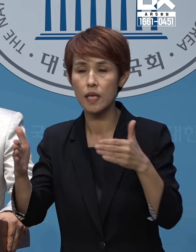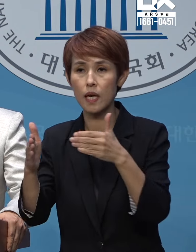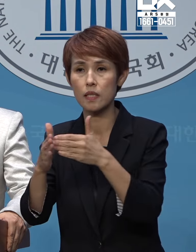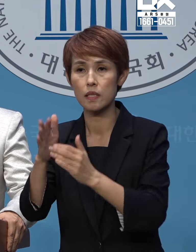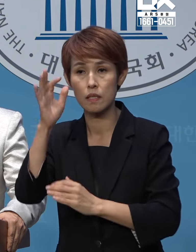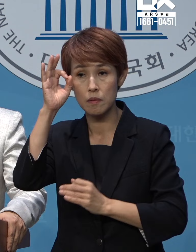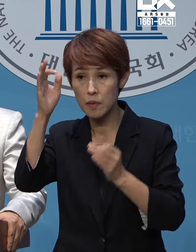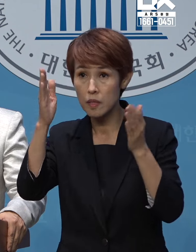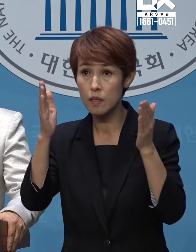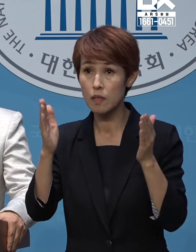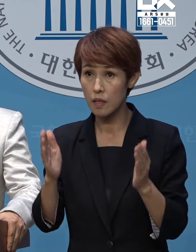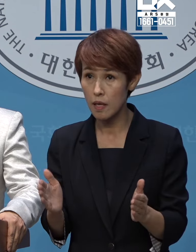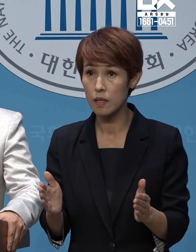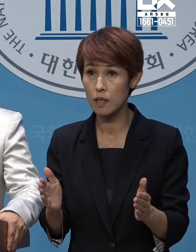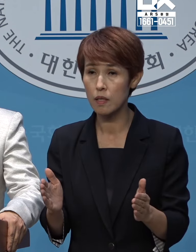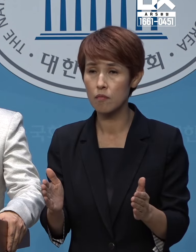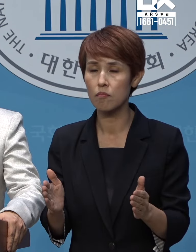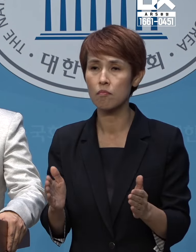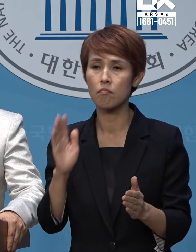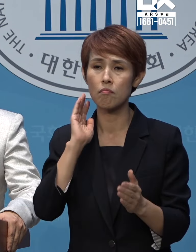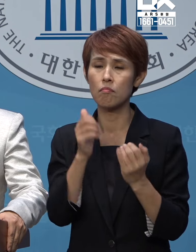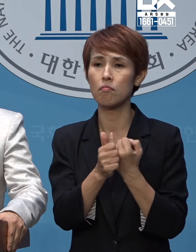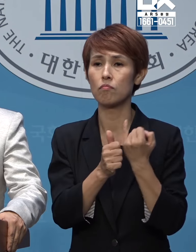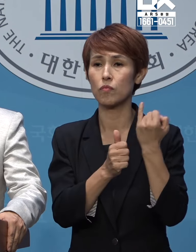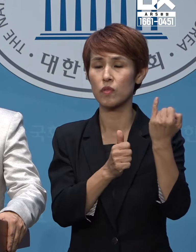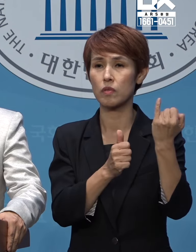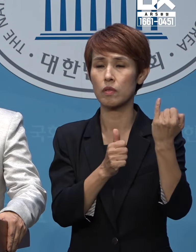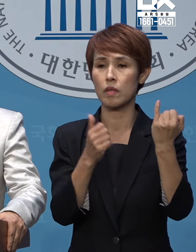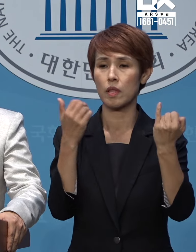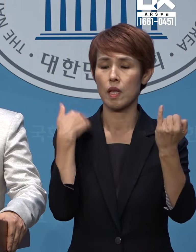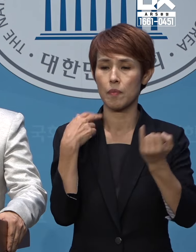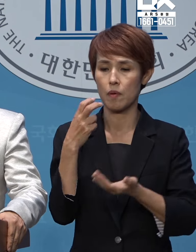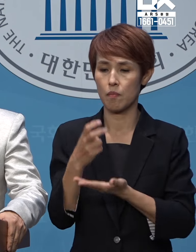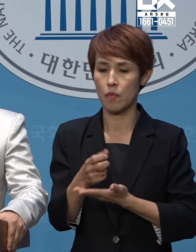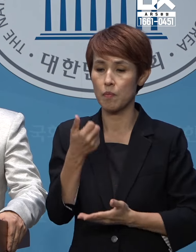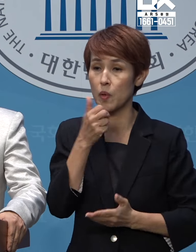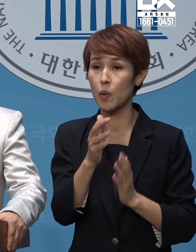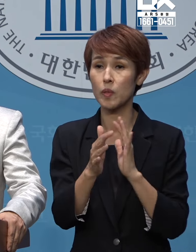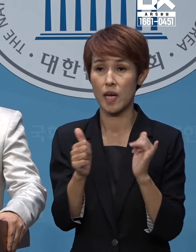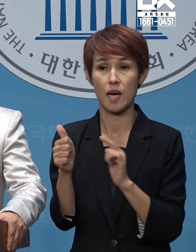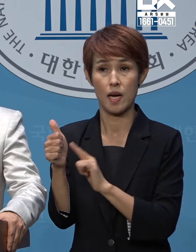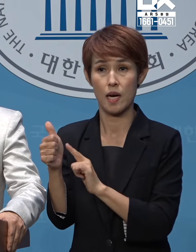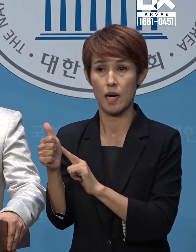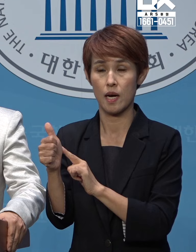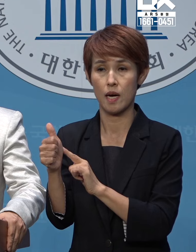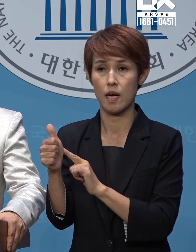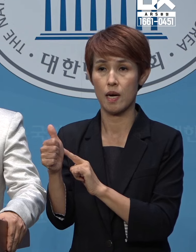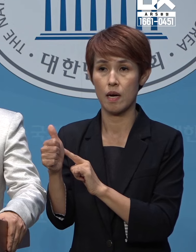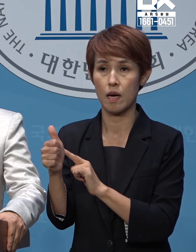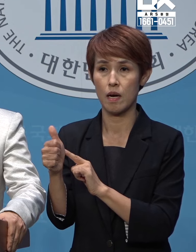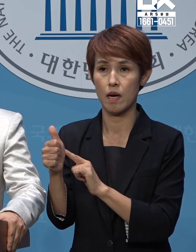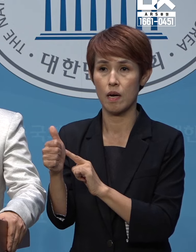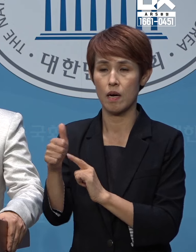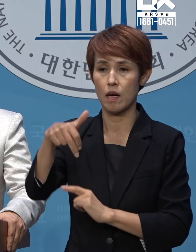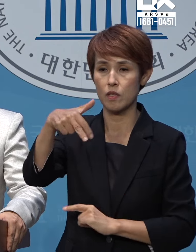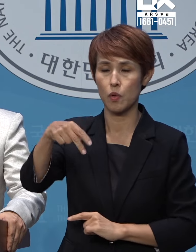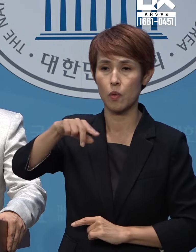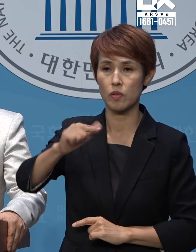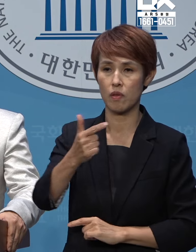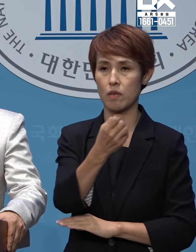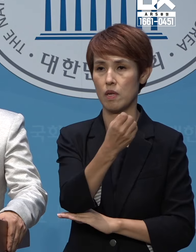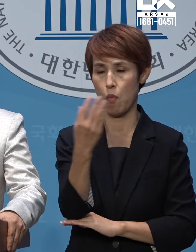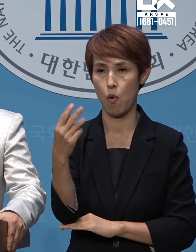넘는 동안 김건희 여사의 담당 변호사는 조선일보